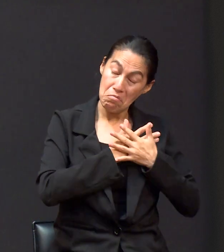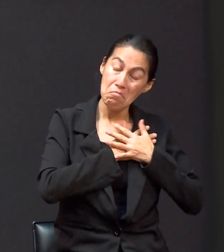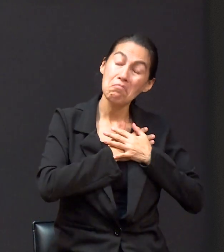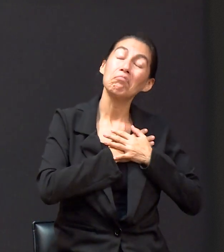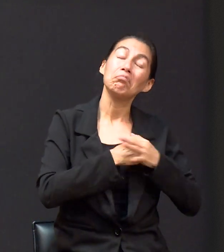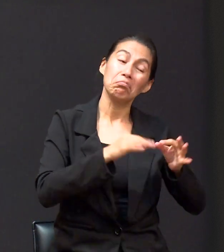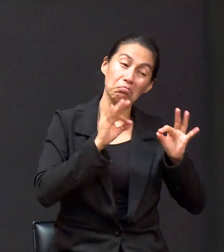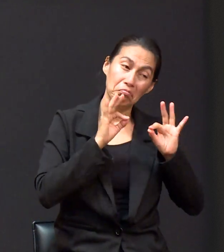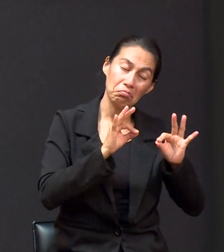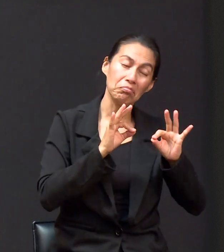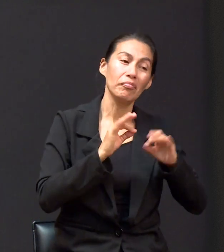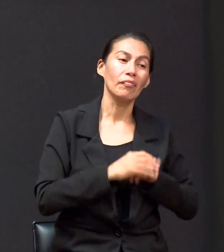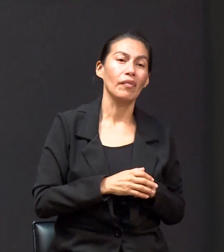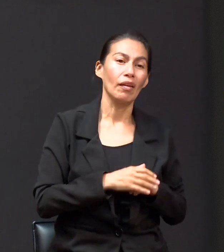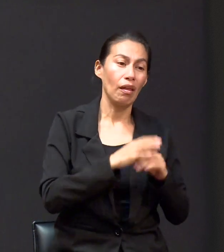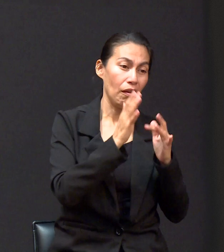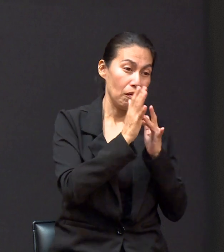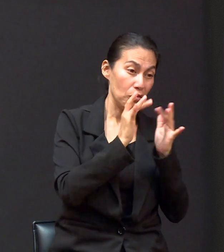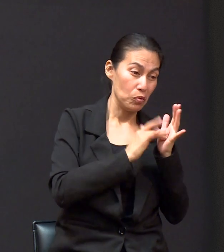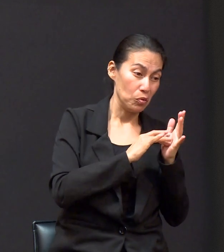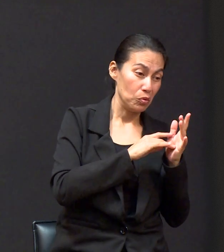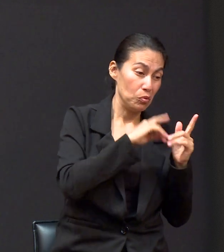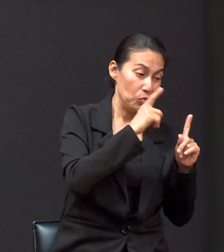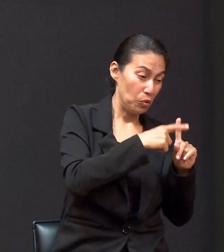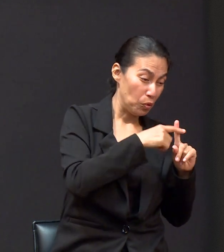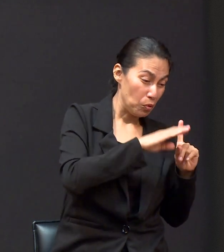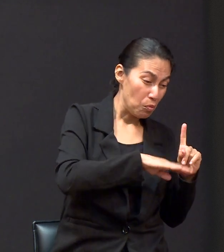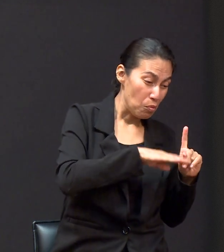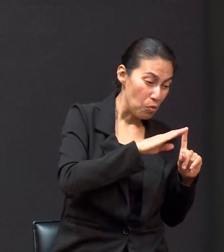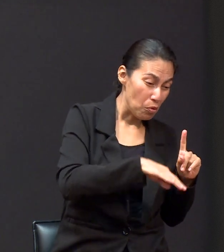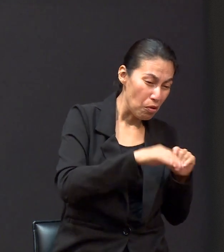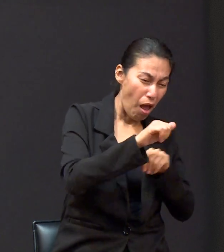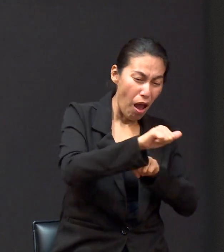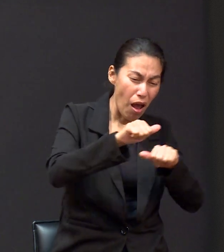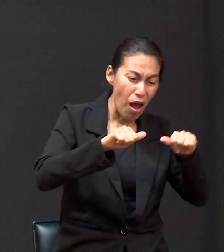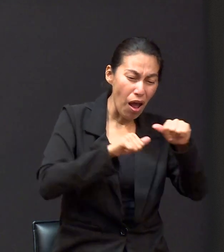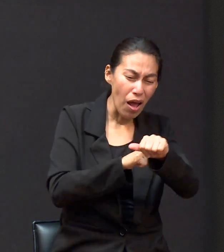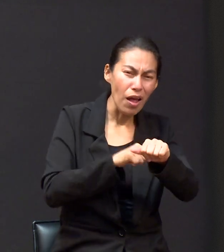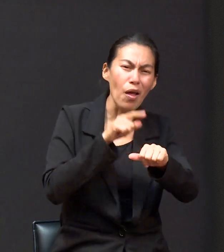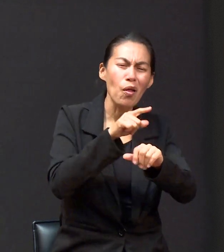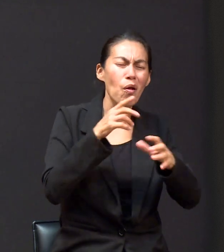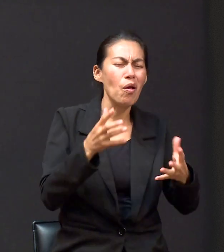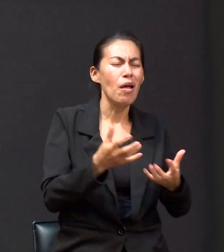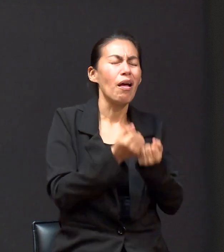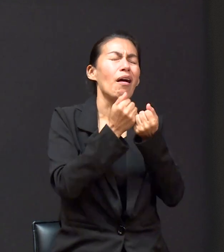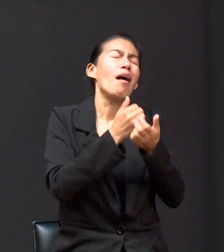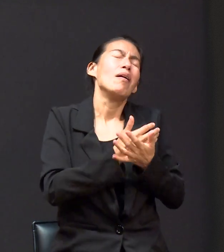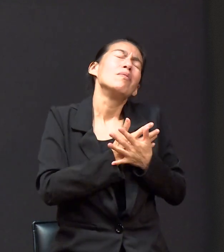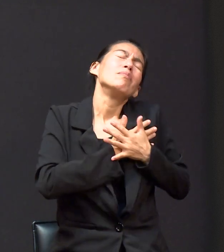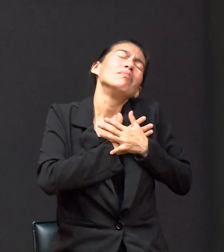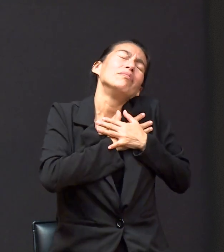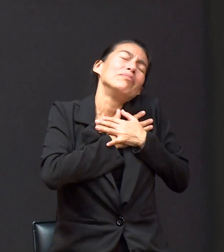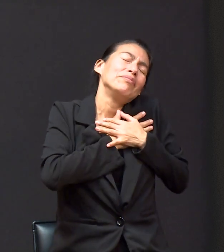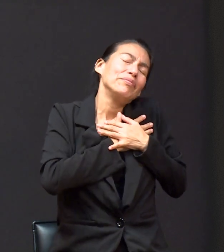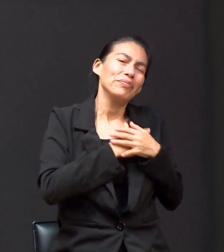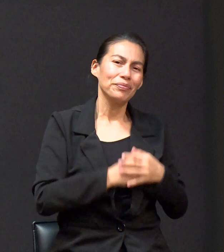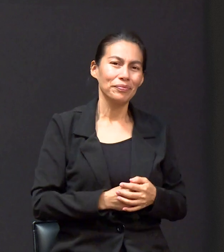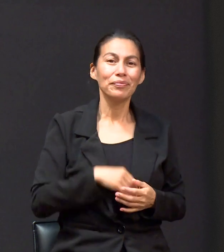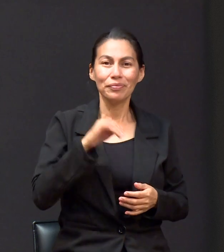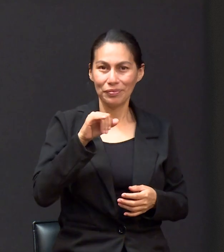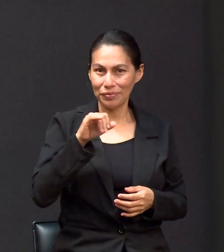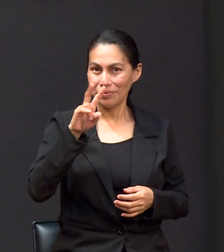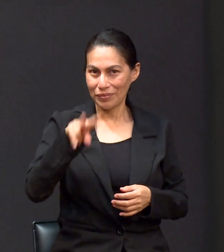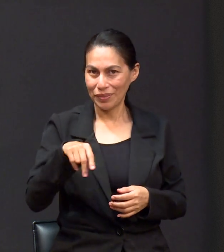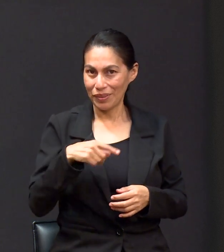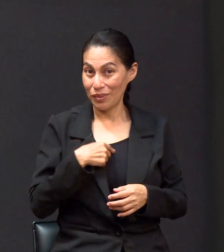Y muy amada. Muy la amada. Lo testifica. Así es. Muy amado de